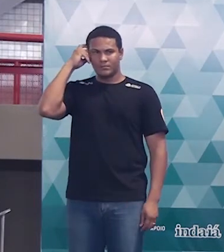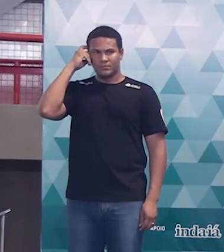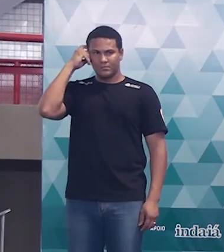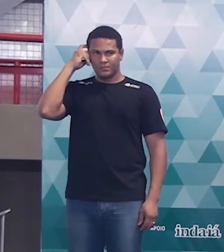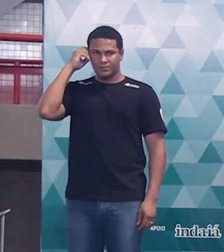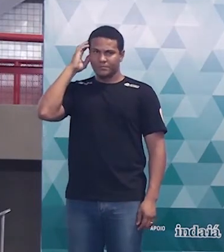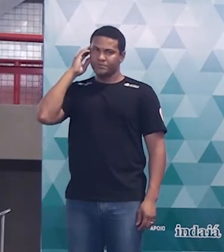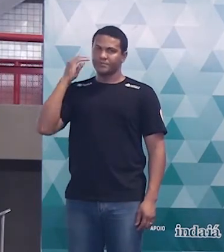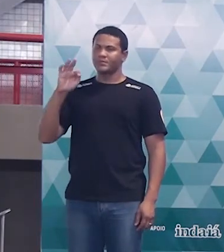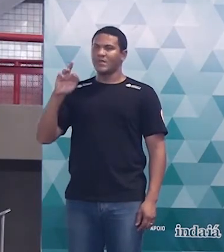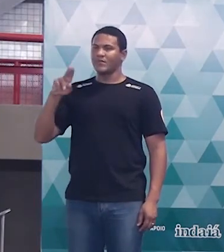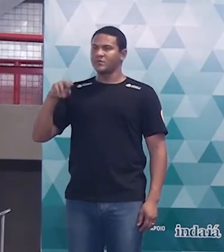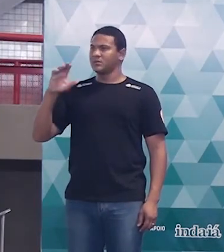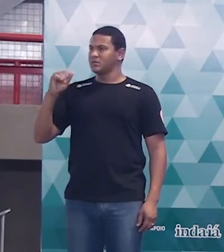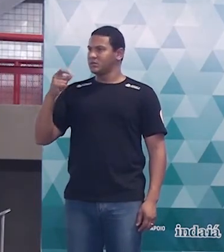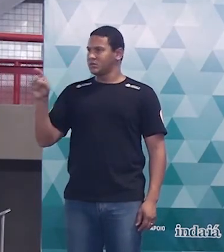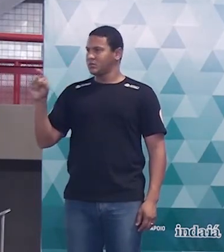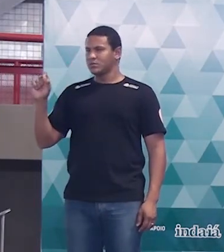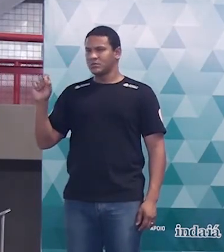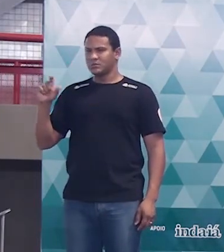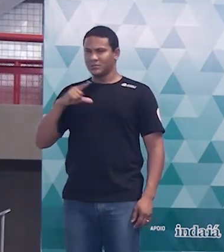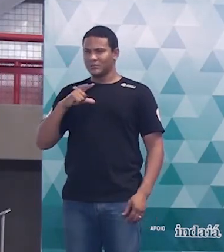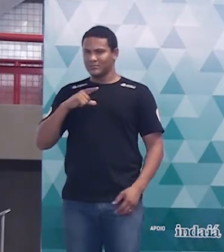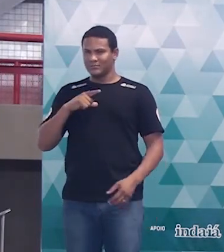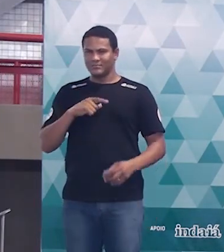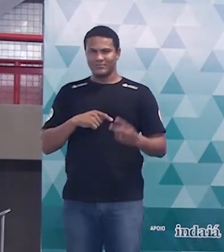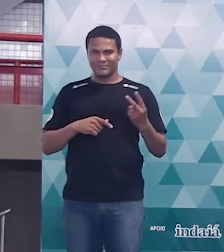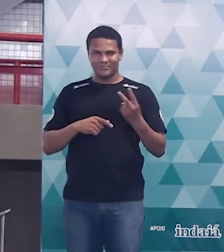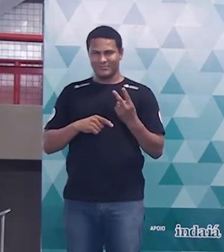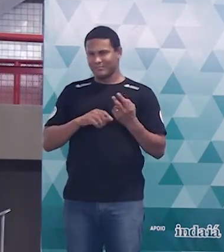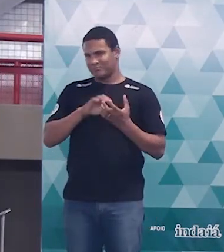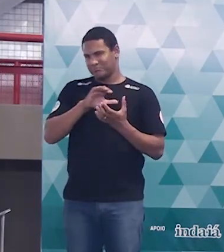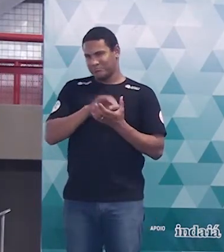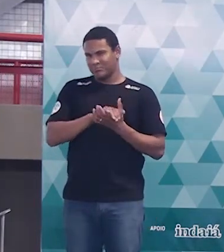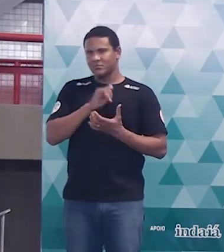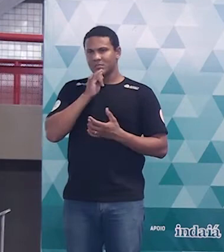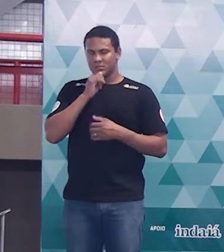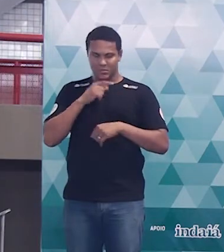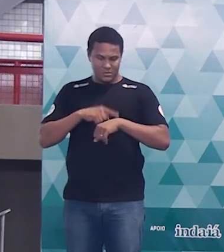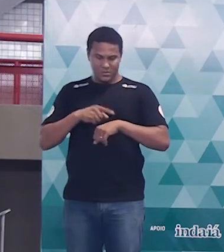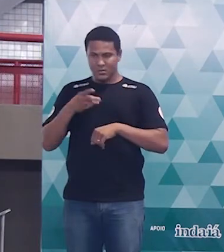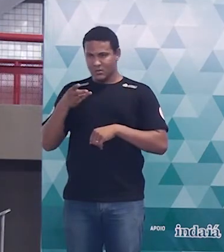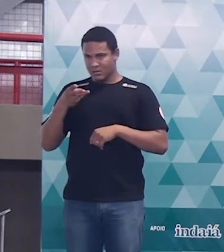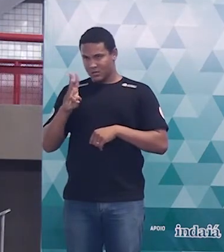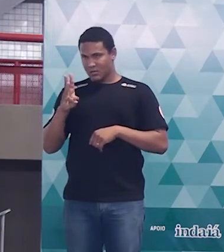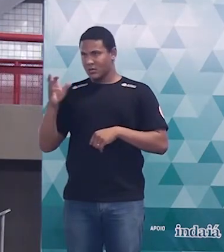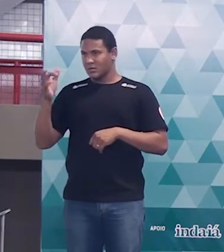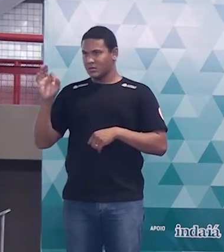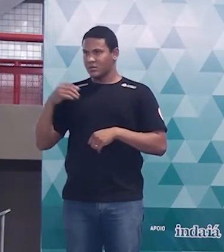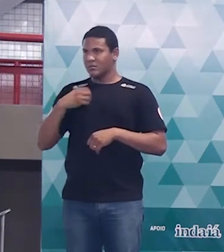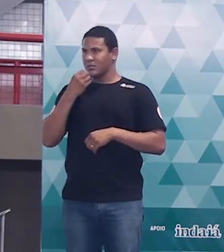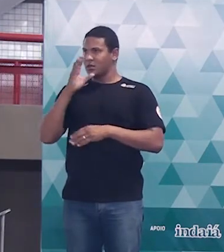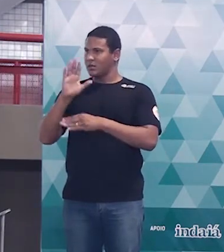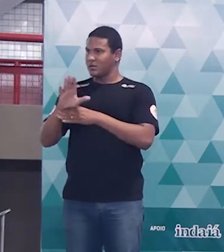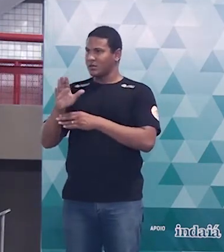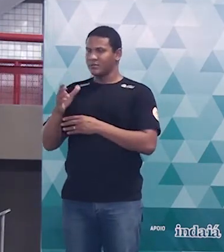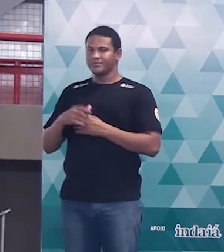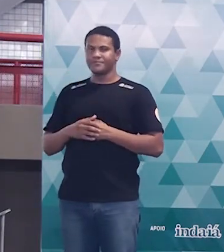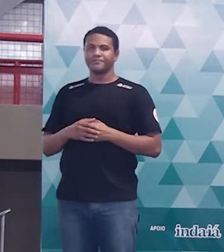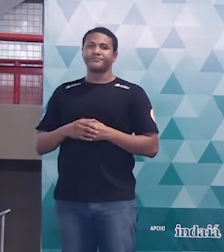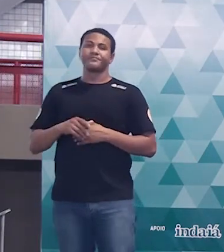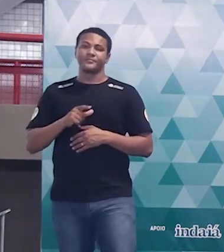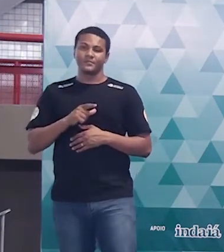função. Tem casal que é muito apaixonado, isso às 3h10 em Fortaleza, boa tarde, Fortaleza. Tem casal que é